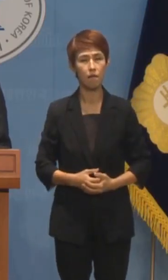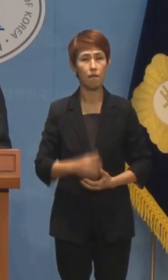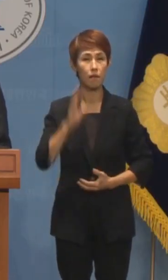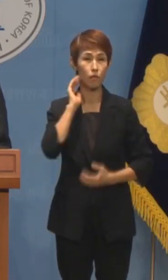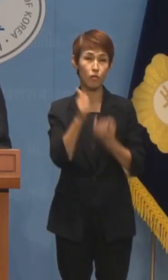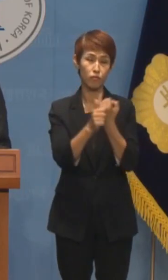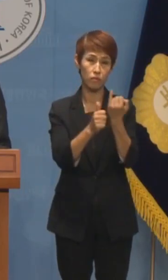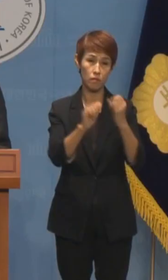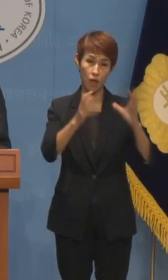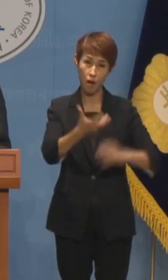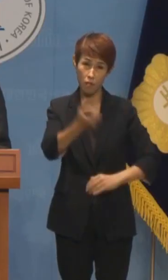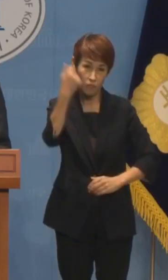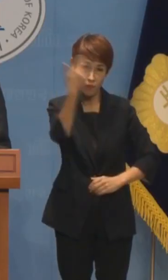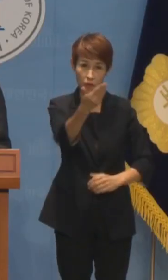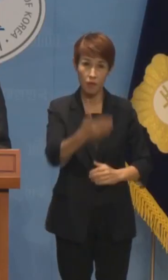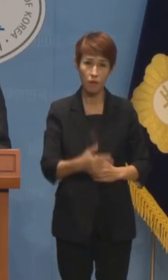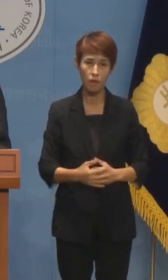공화국입니까?